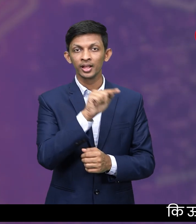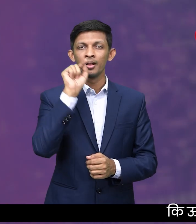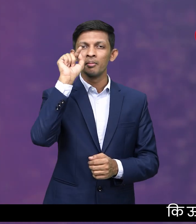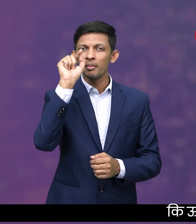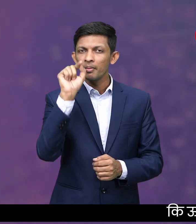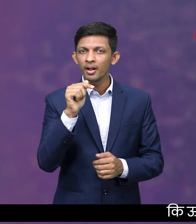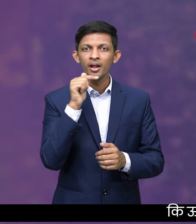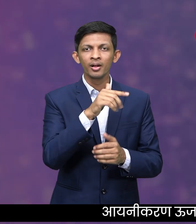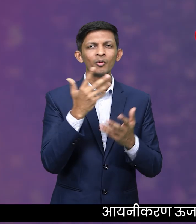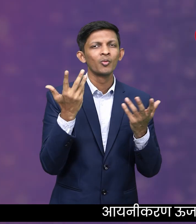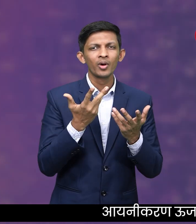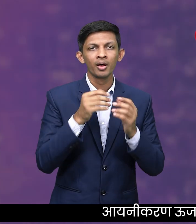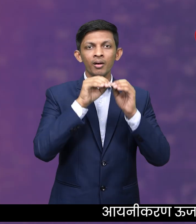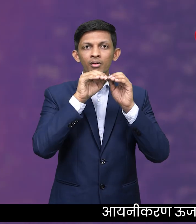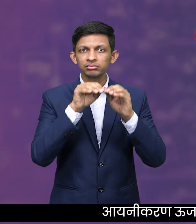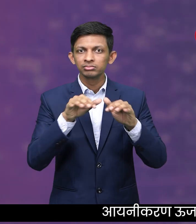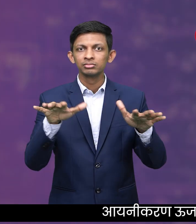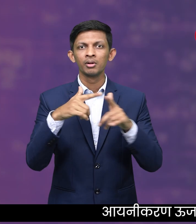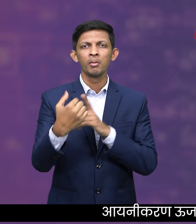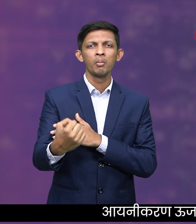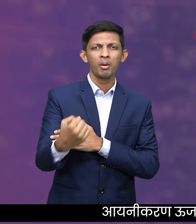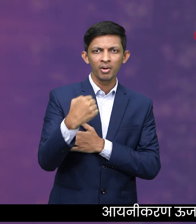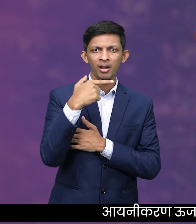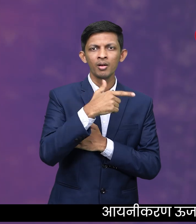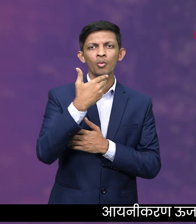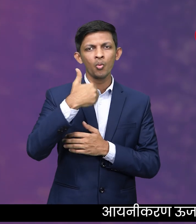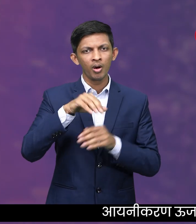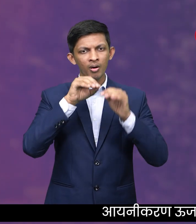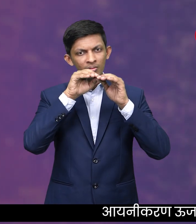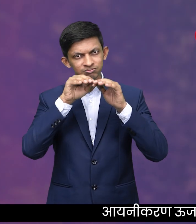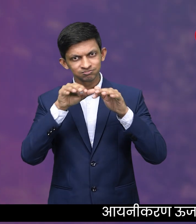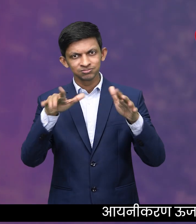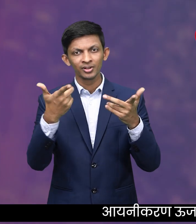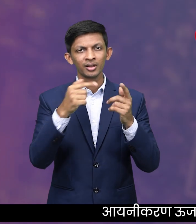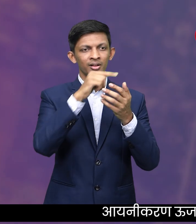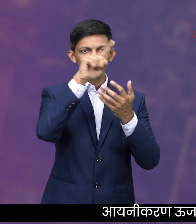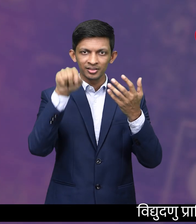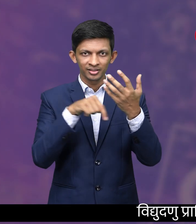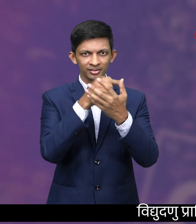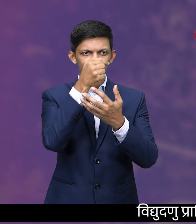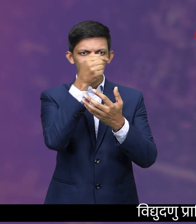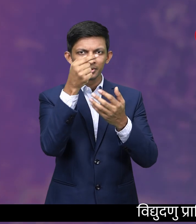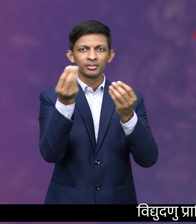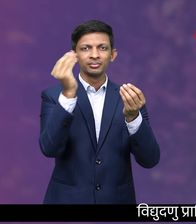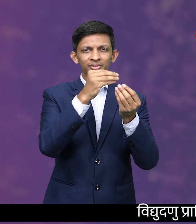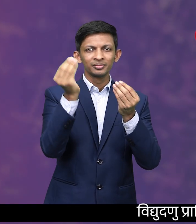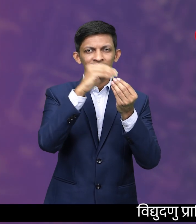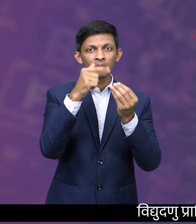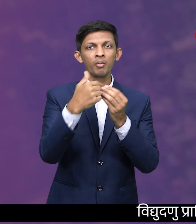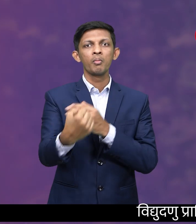है। आयनीकरण ऊर्जा को प्रभावित करने वाले सभी कारक विद्युत अणु प्राप्ति ऊर्जा को